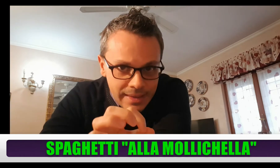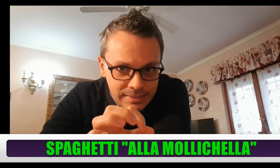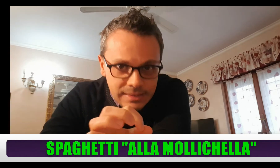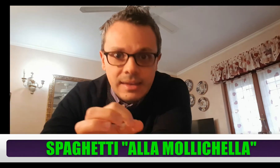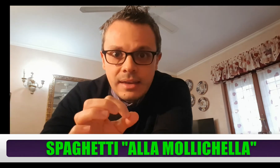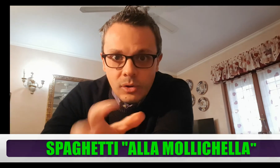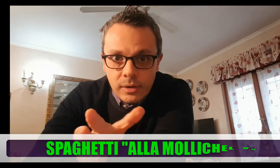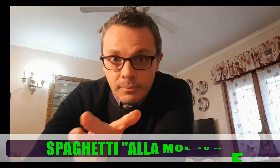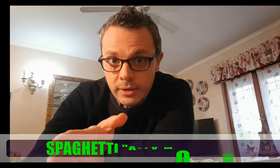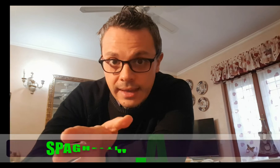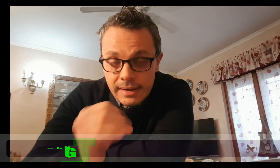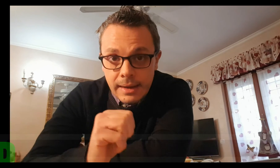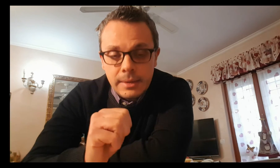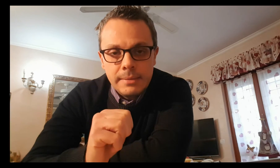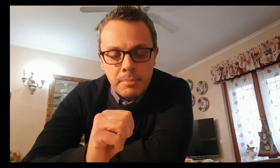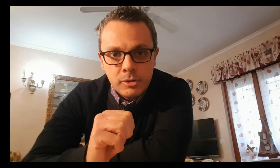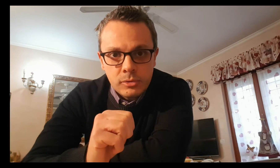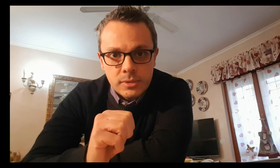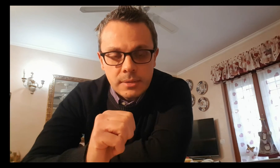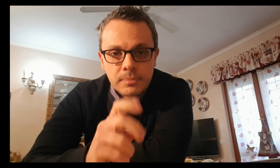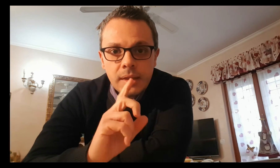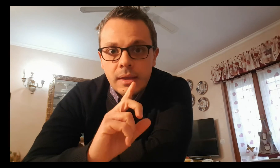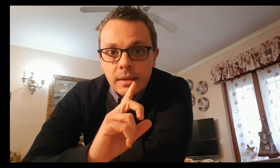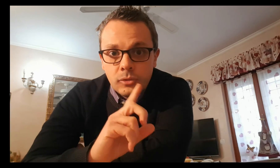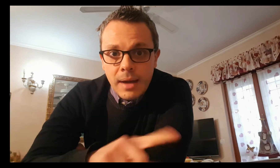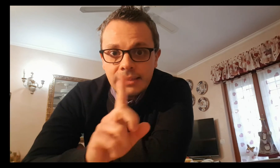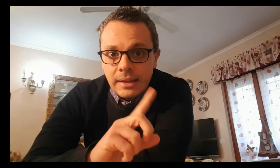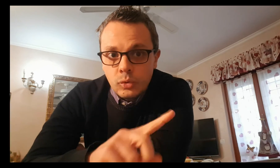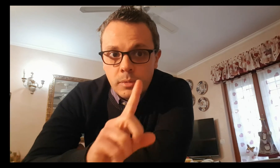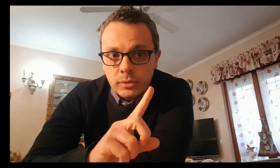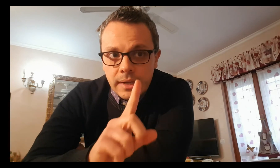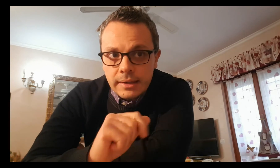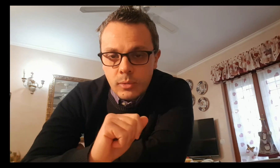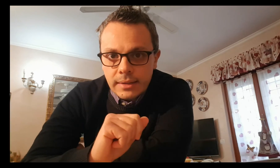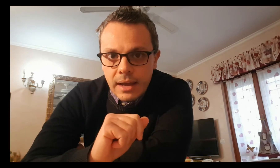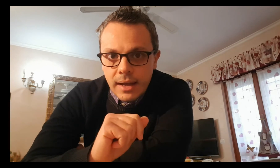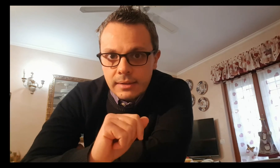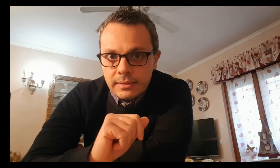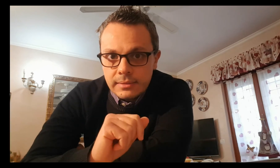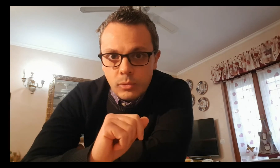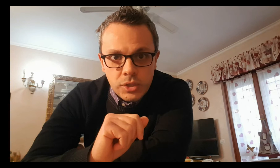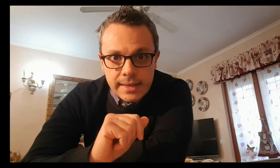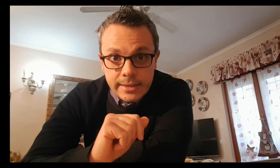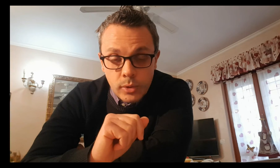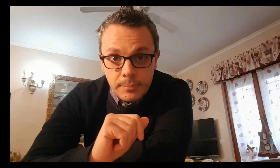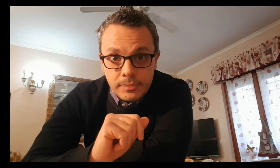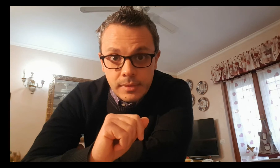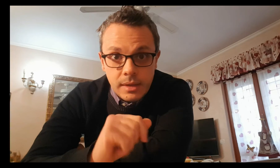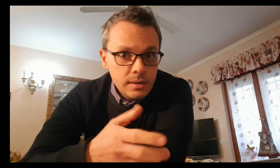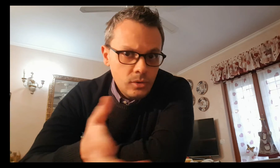spaghetti con la mollichella e i peperoni cruschi. Domanda numero 3 riguardava la cucina ligure. Con